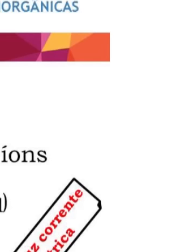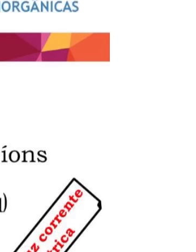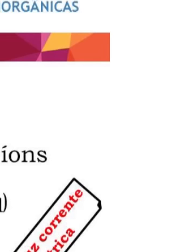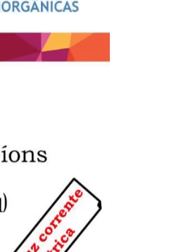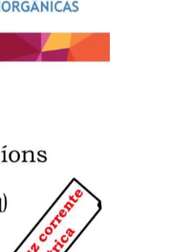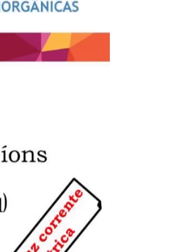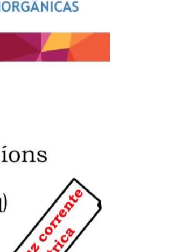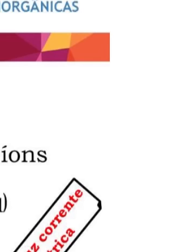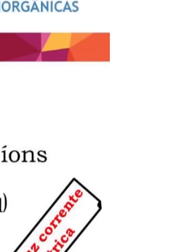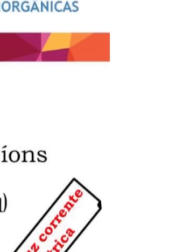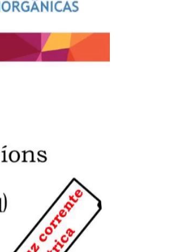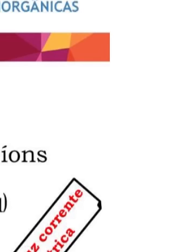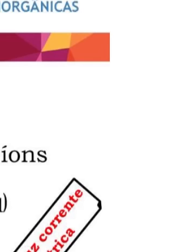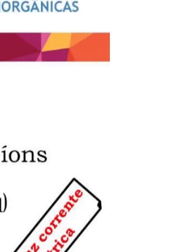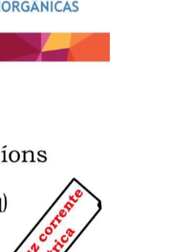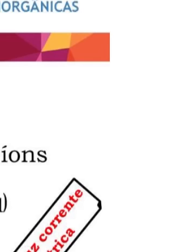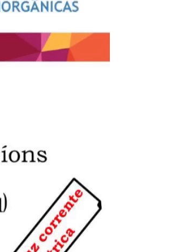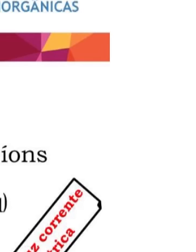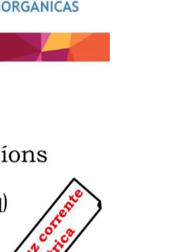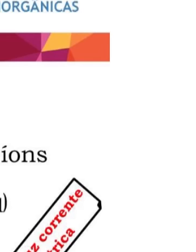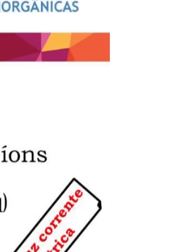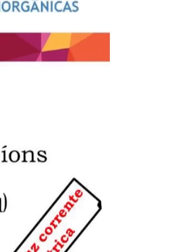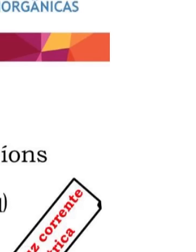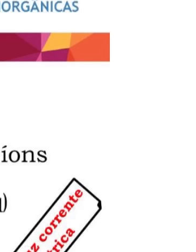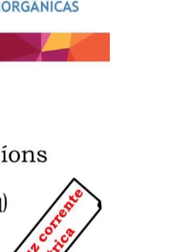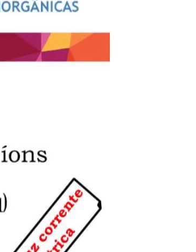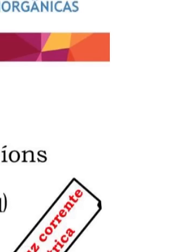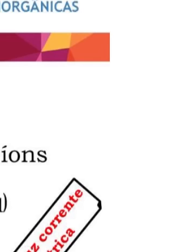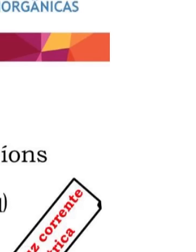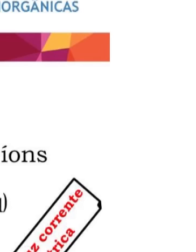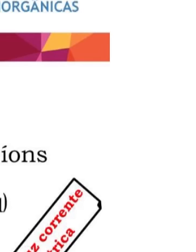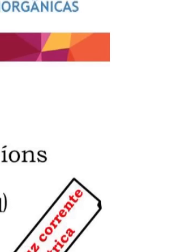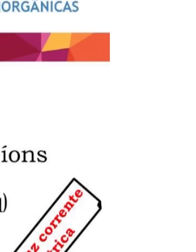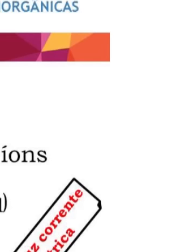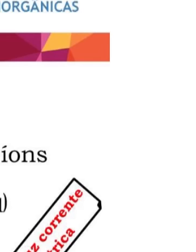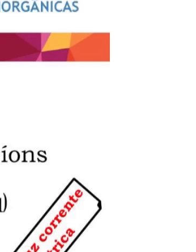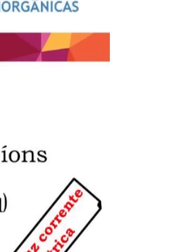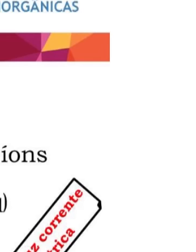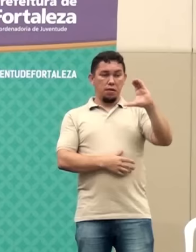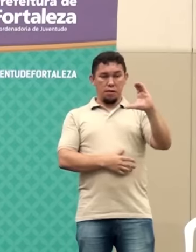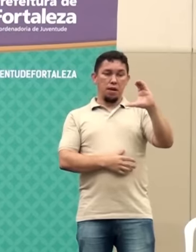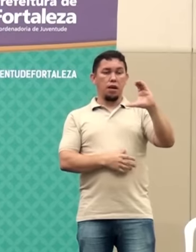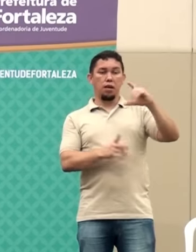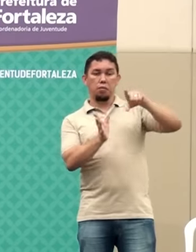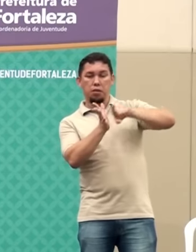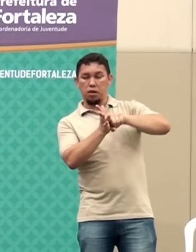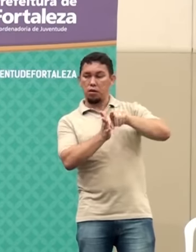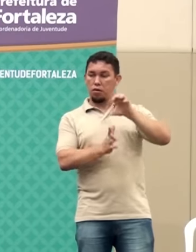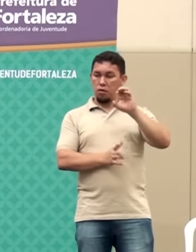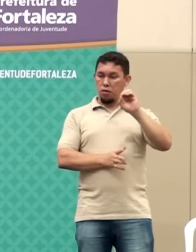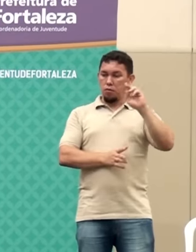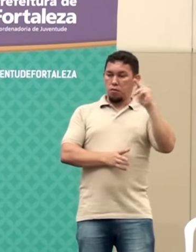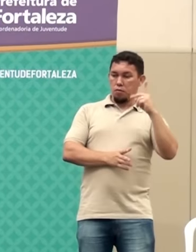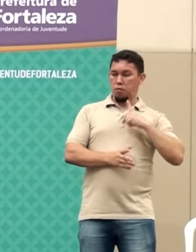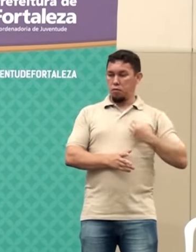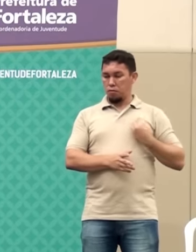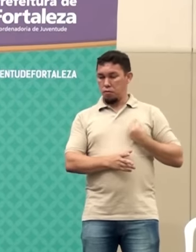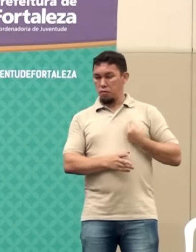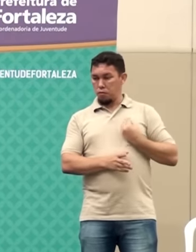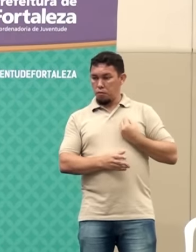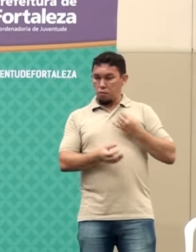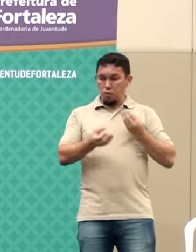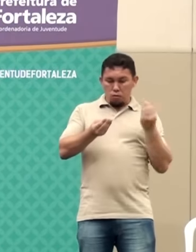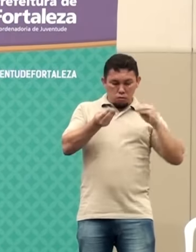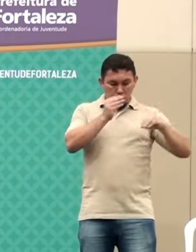reação química originando os íons Cl- e H3O+. O HCl é um